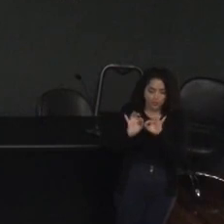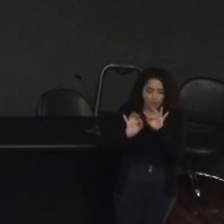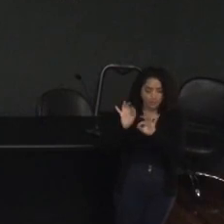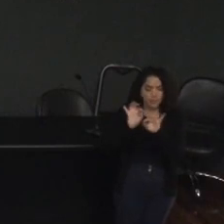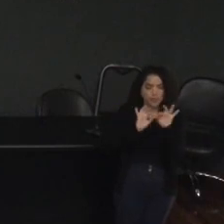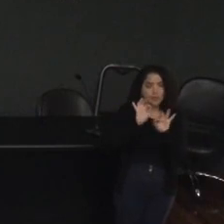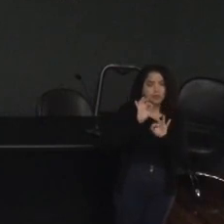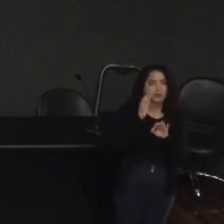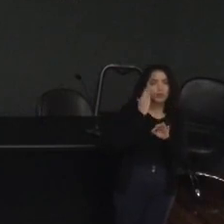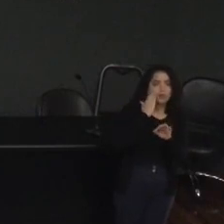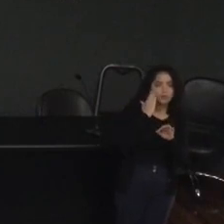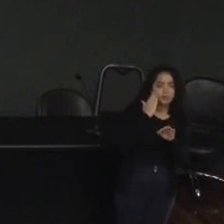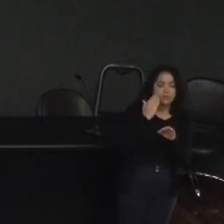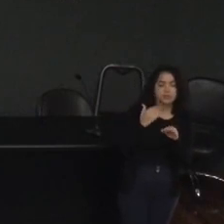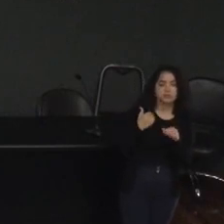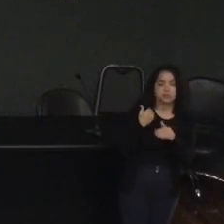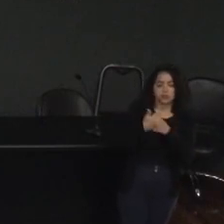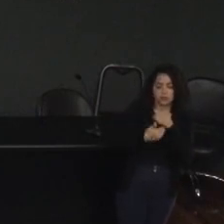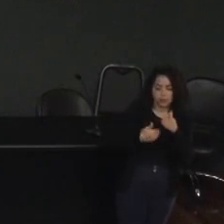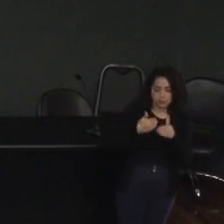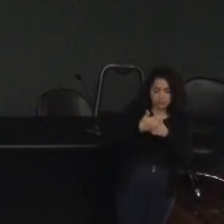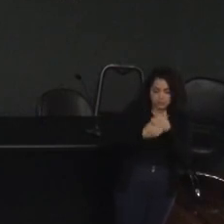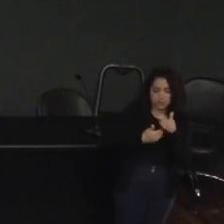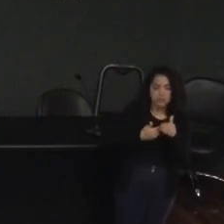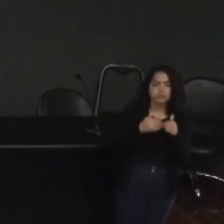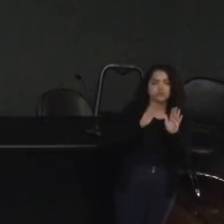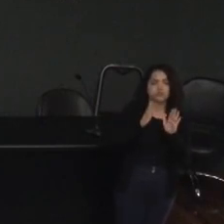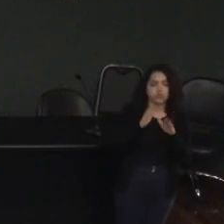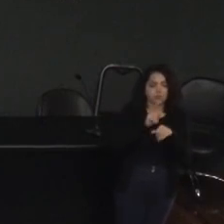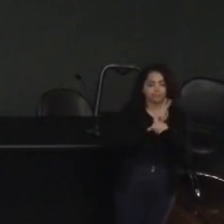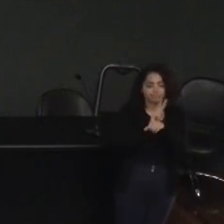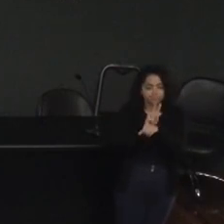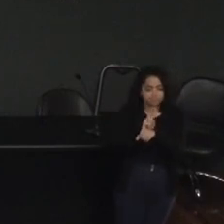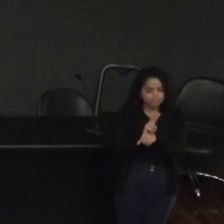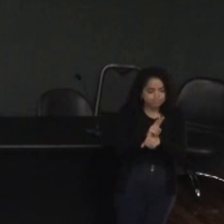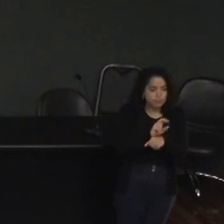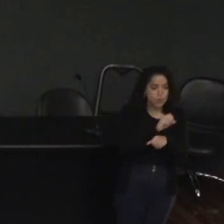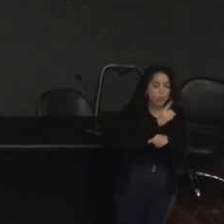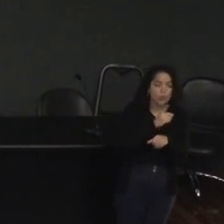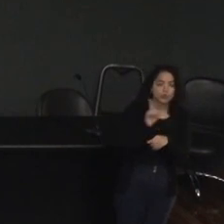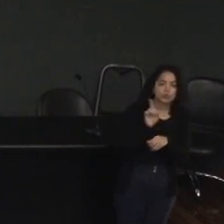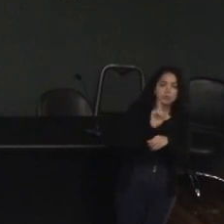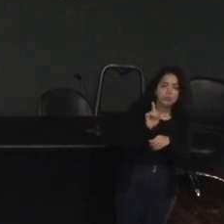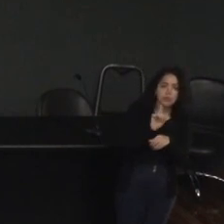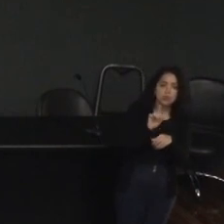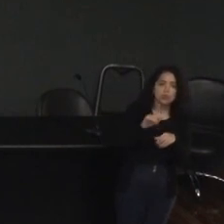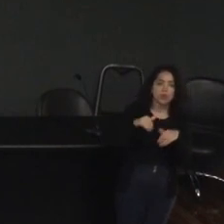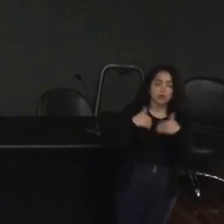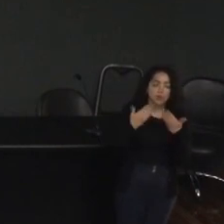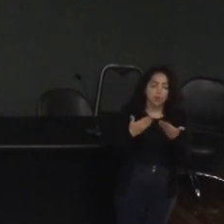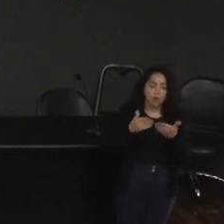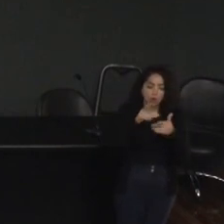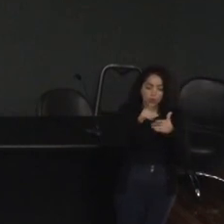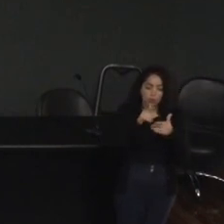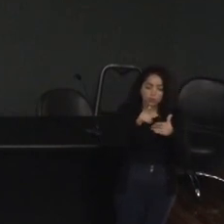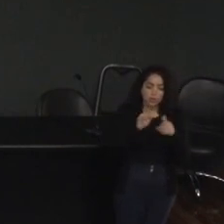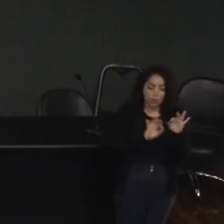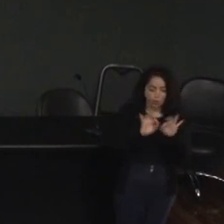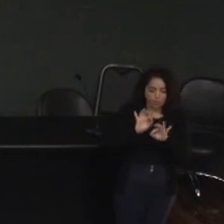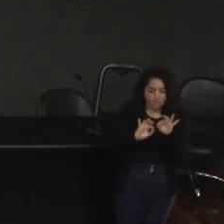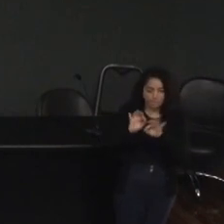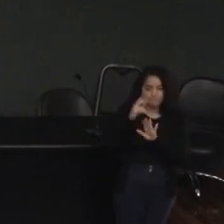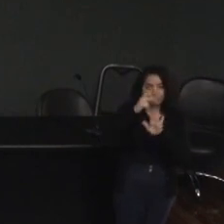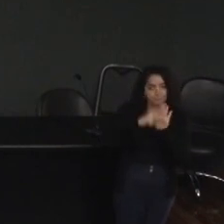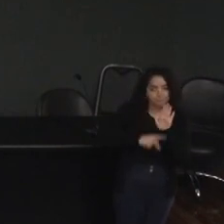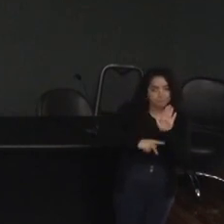dado eu sei se esse processo é um processo que já passou por uma fiscalização ou não eu sei qual é o plano de ação que eu tenho que executar sobre esse processo Então